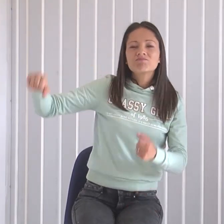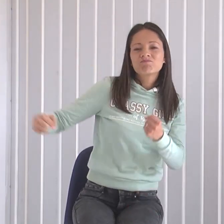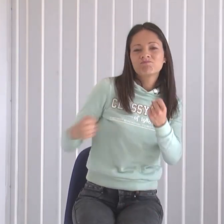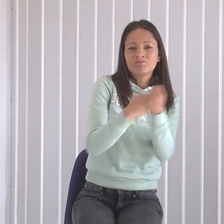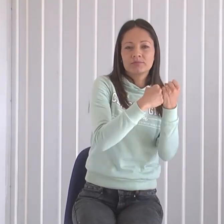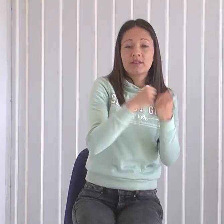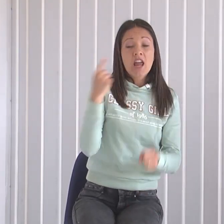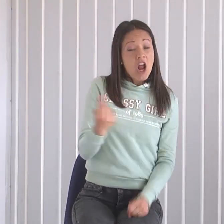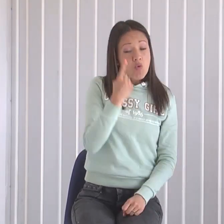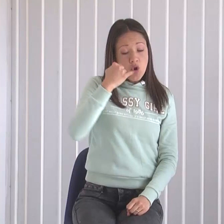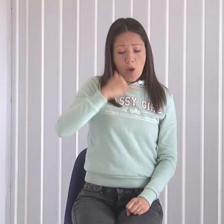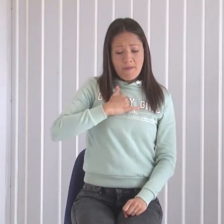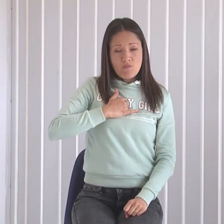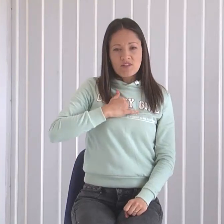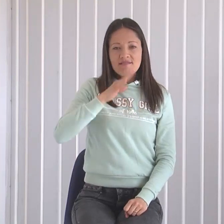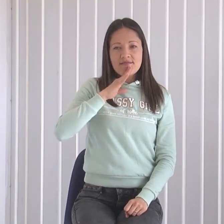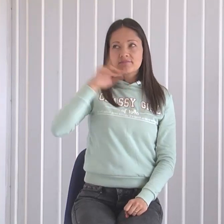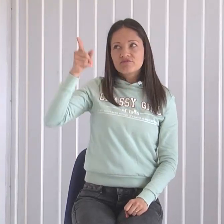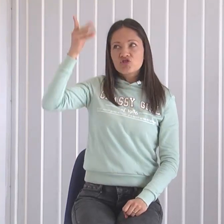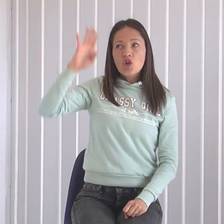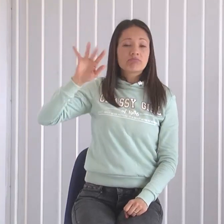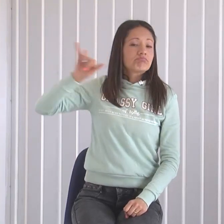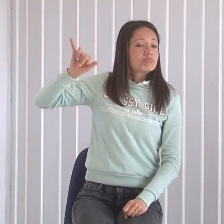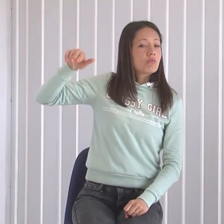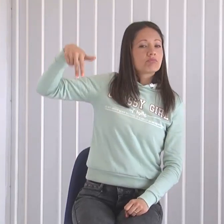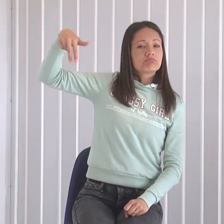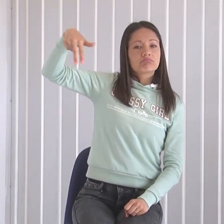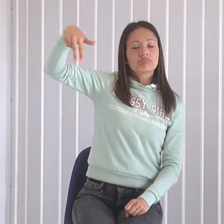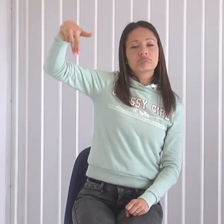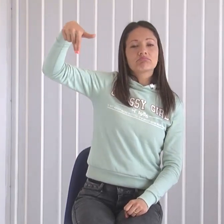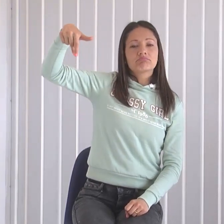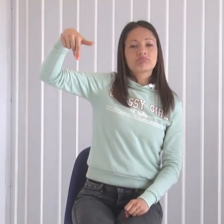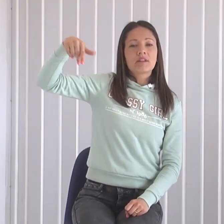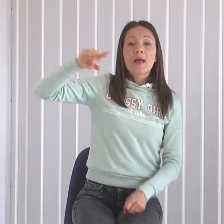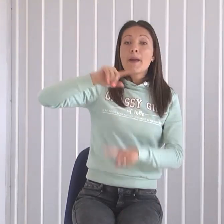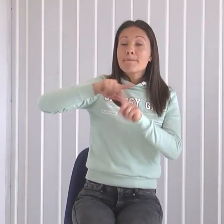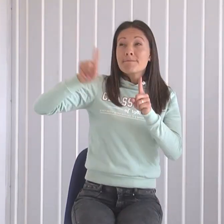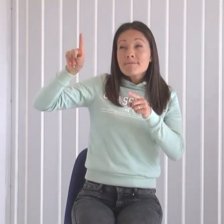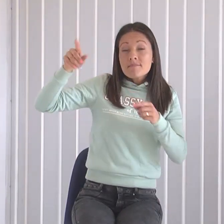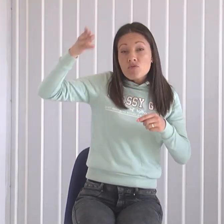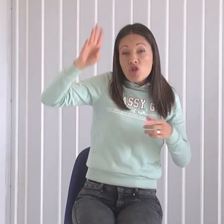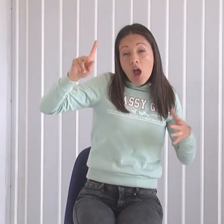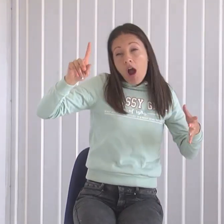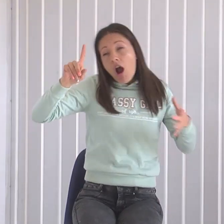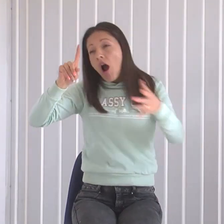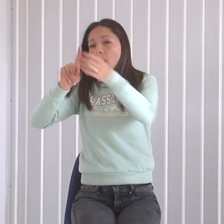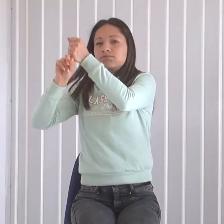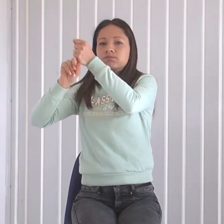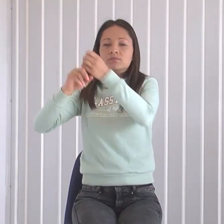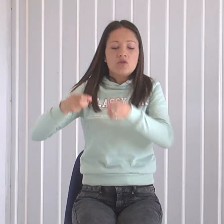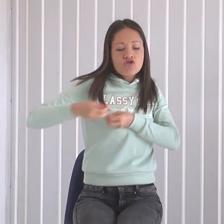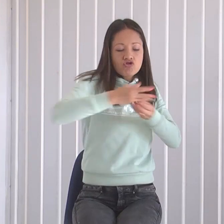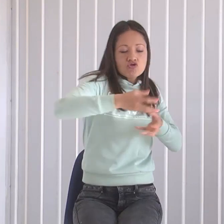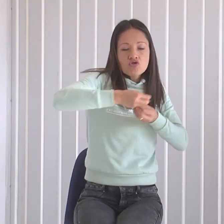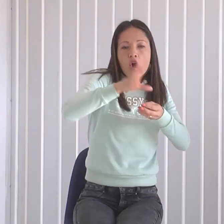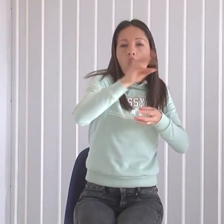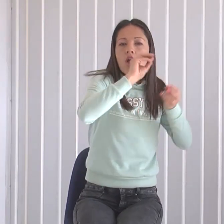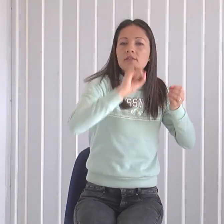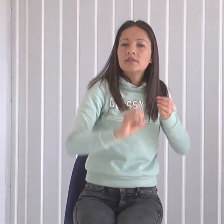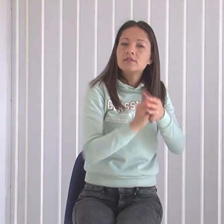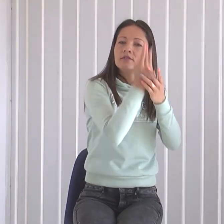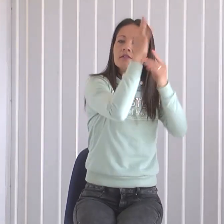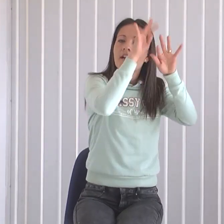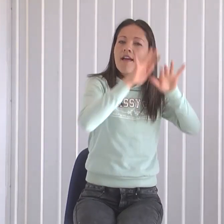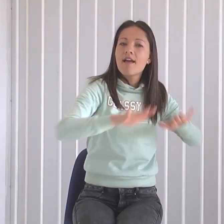es Dios. Y solamente en Dios está el sustento de toda la creación. Y ni usted ni yo somos